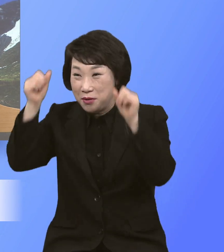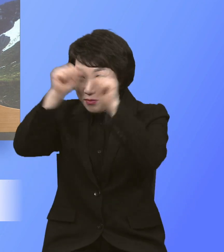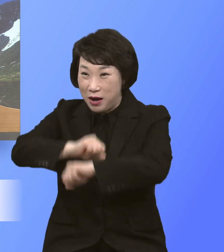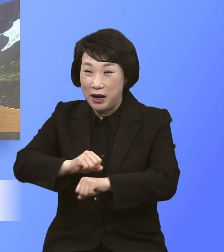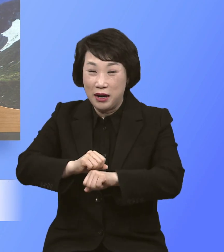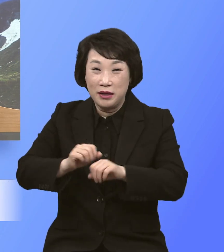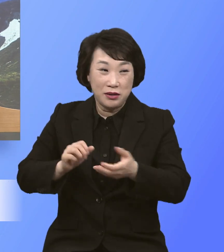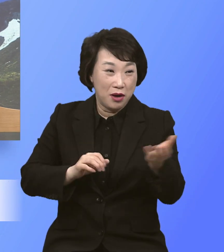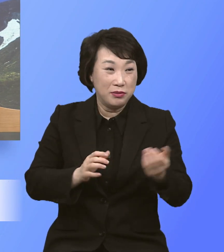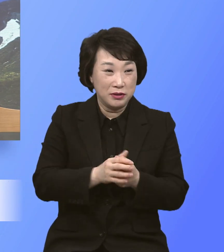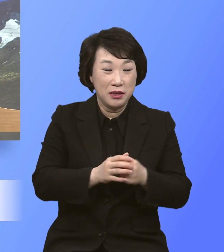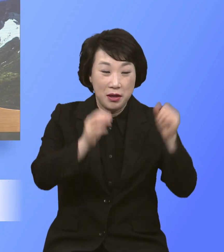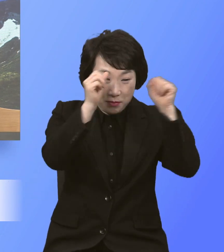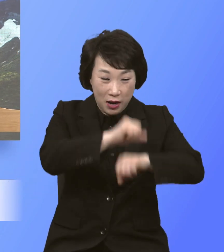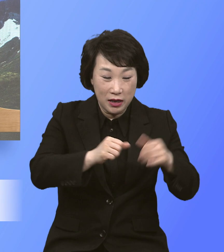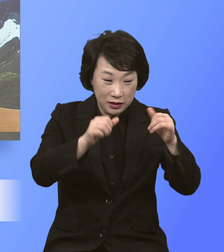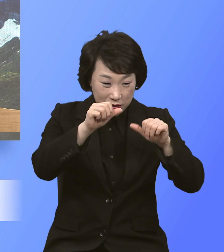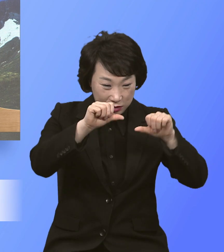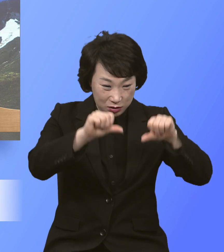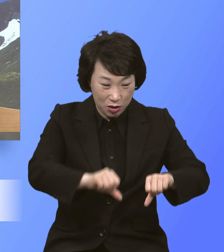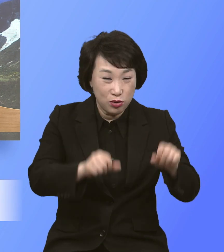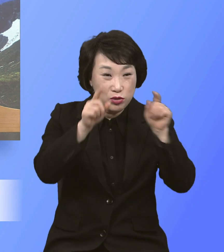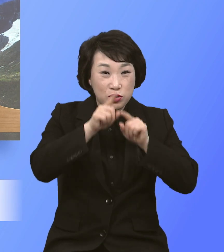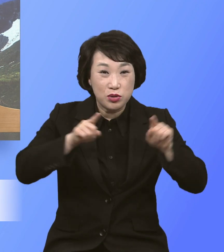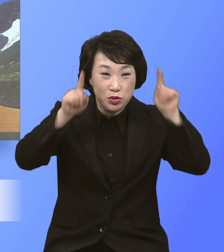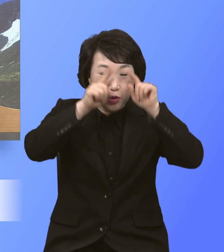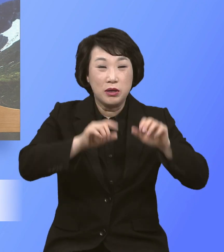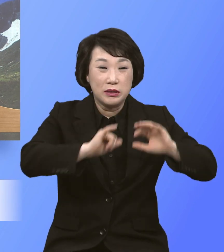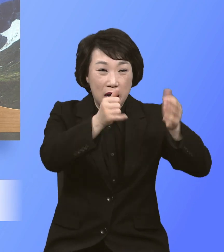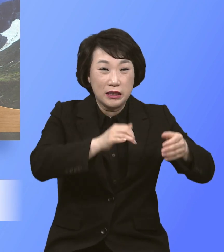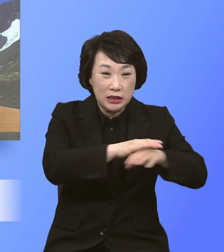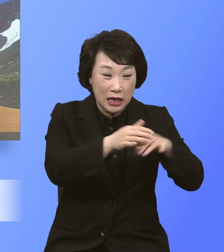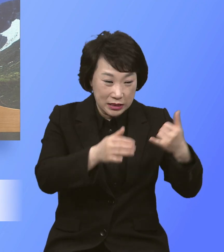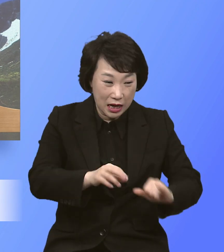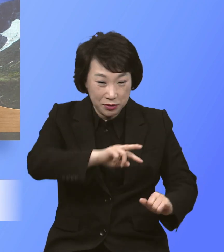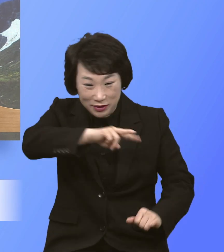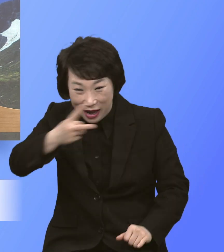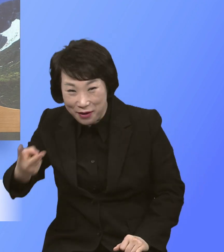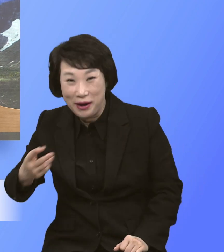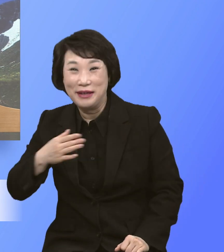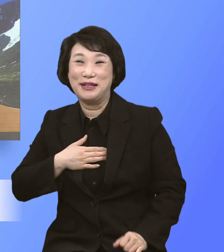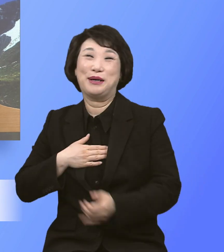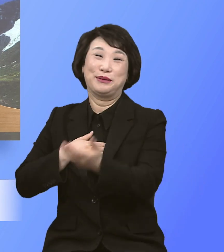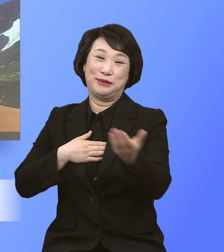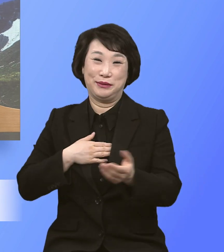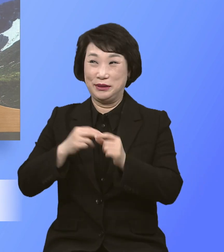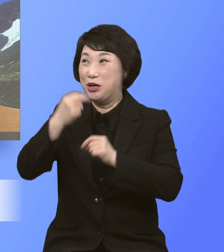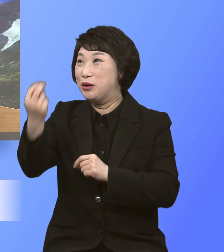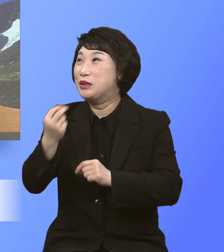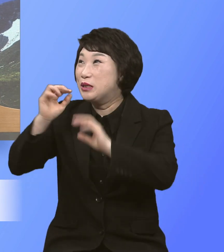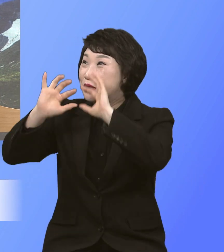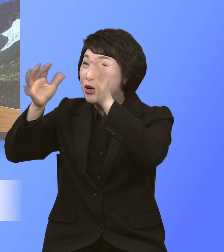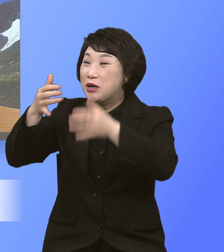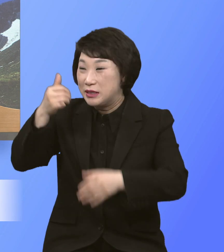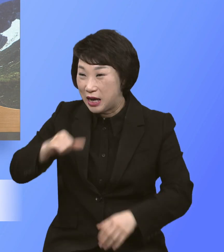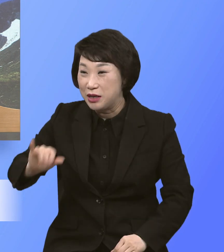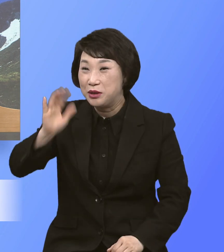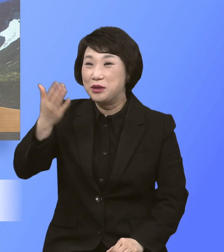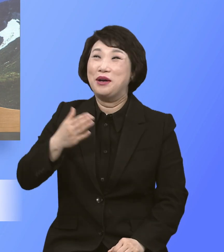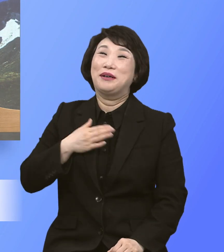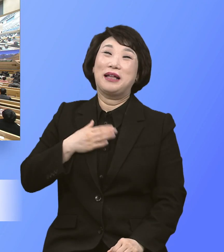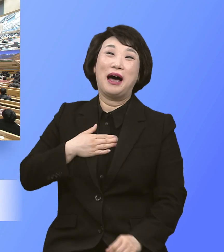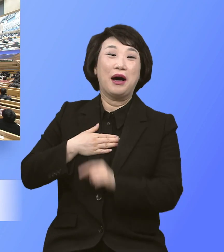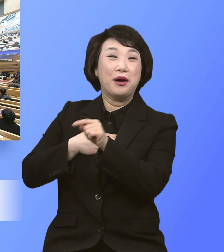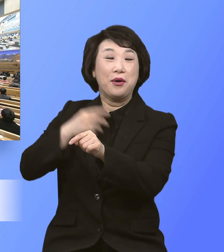멸망과 저주와 지옥과 여러분 이 세속적인 자식에서 벗어나서 영생과 천국의 자녀가